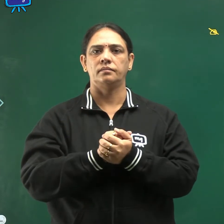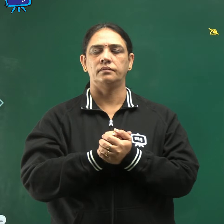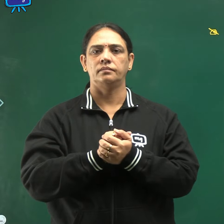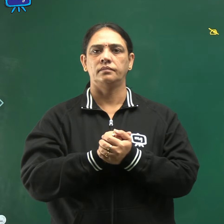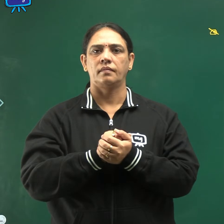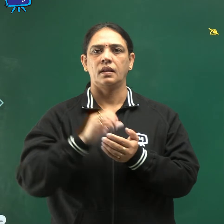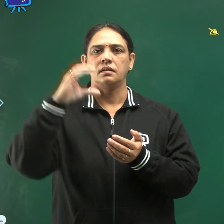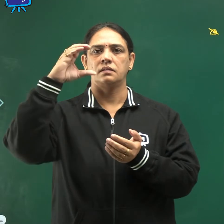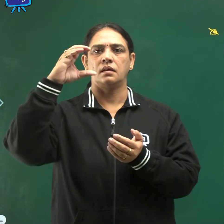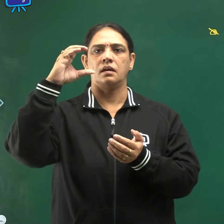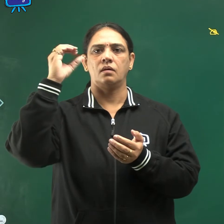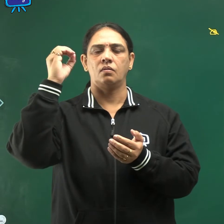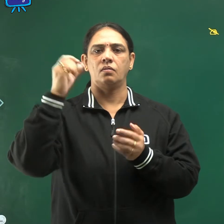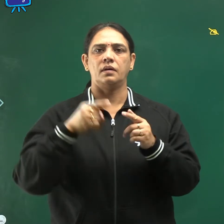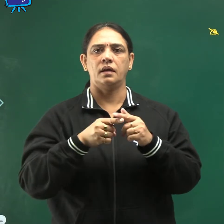कॉट